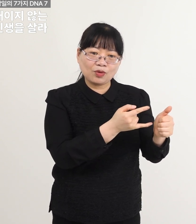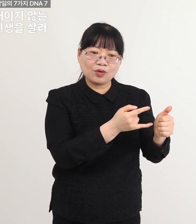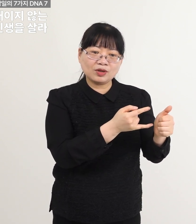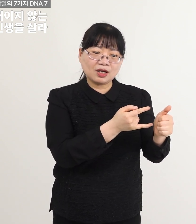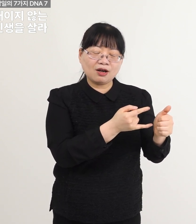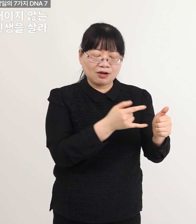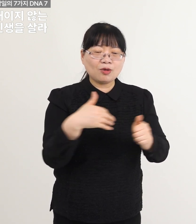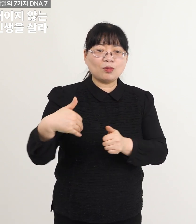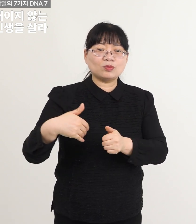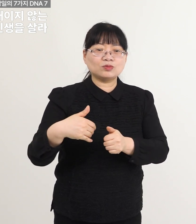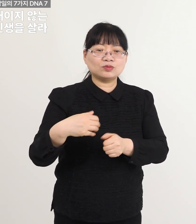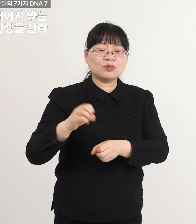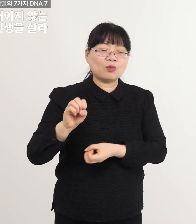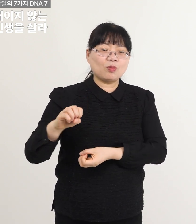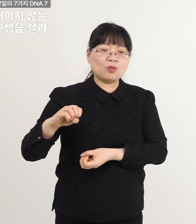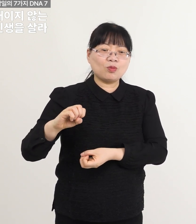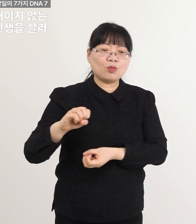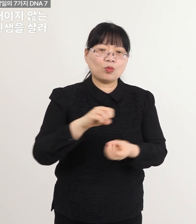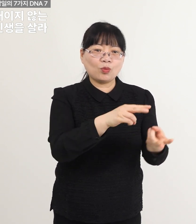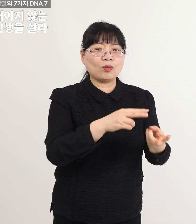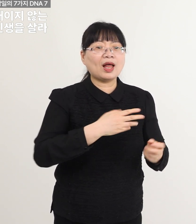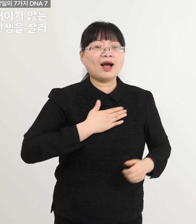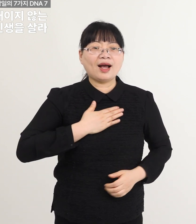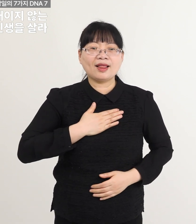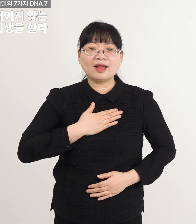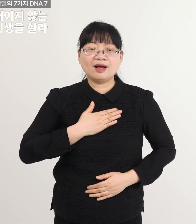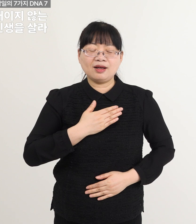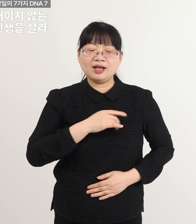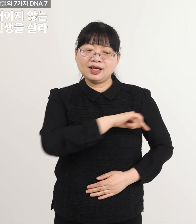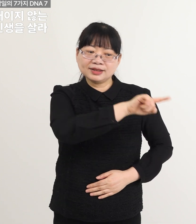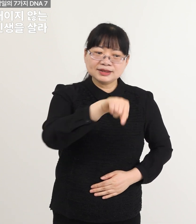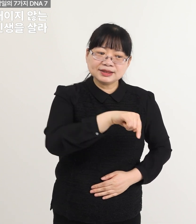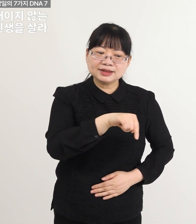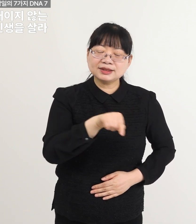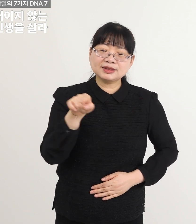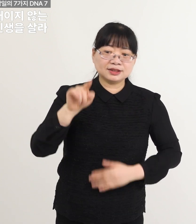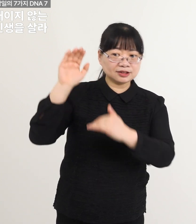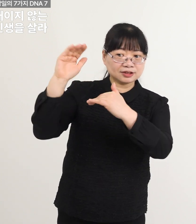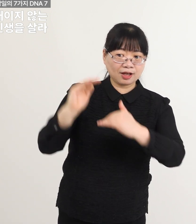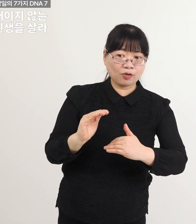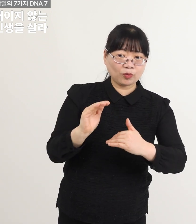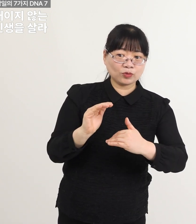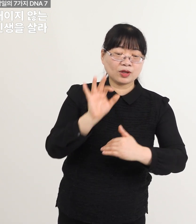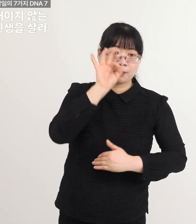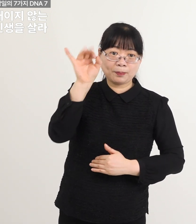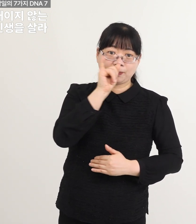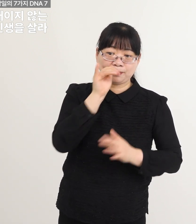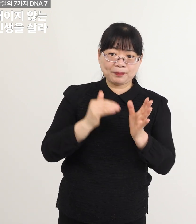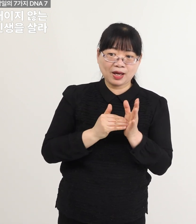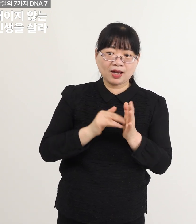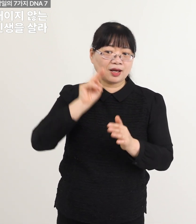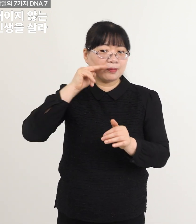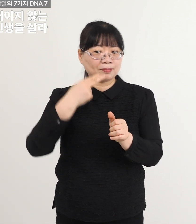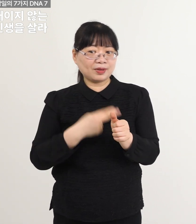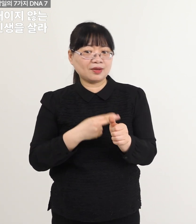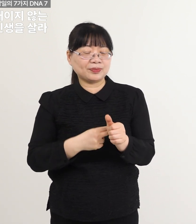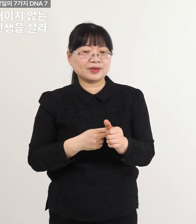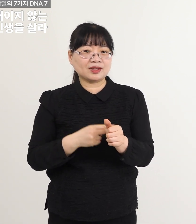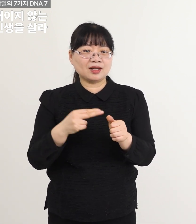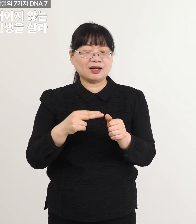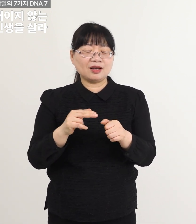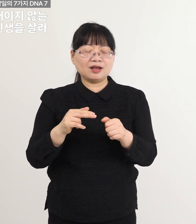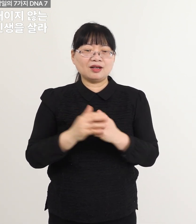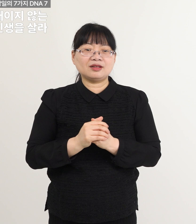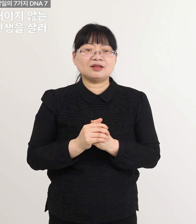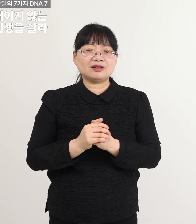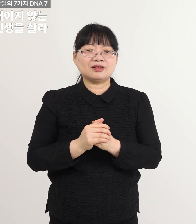알라. 그들은 그것을 들으리라 하더라. 바울이 온